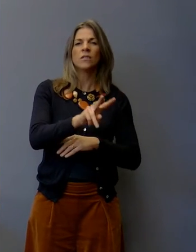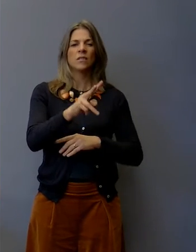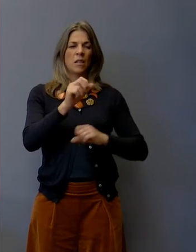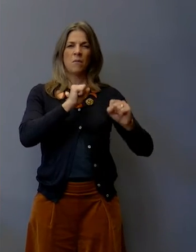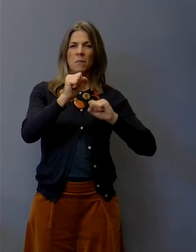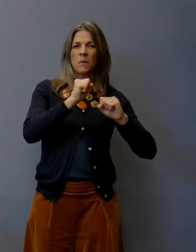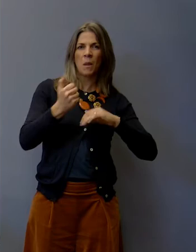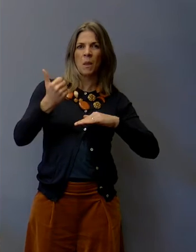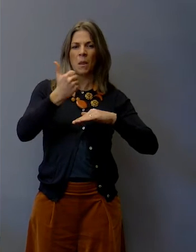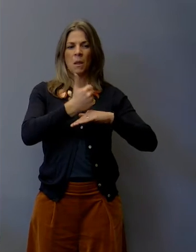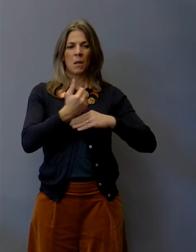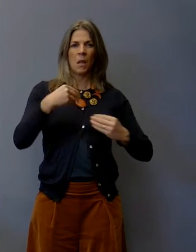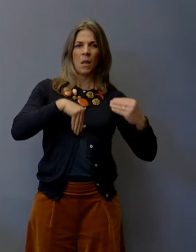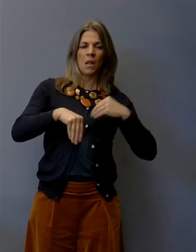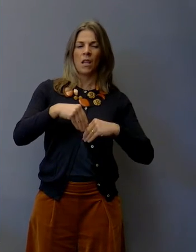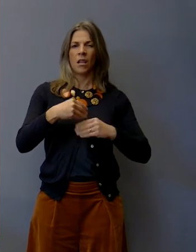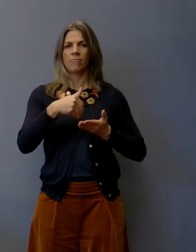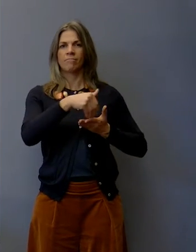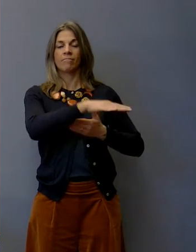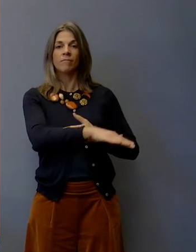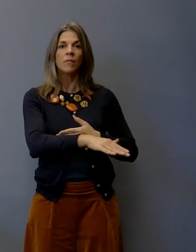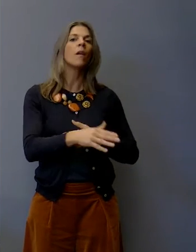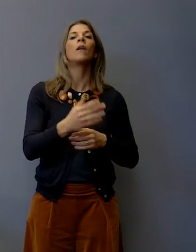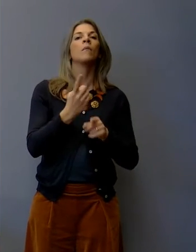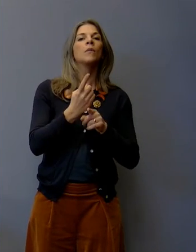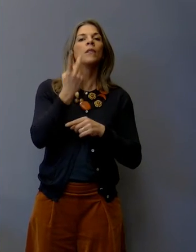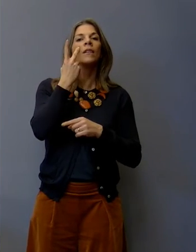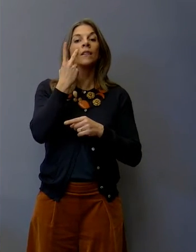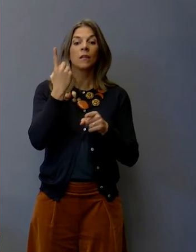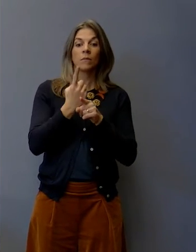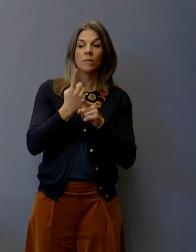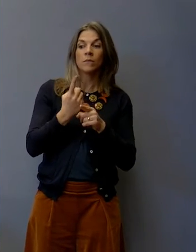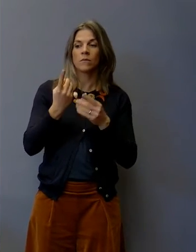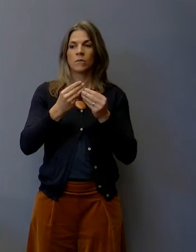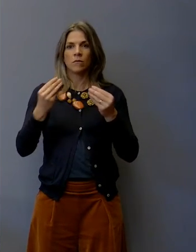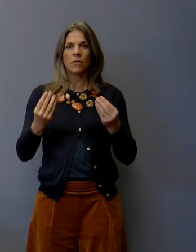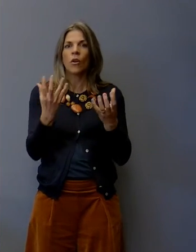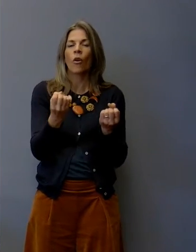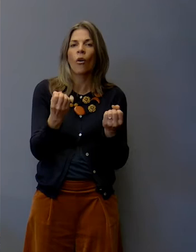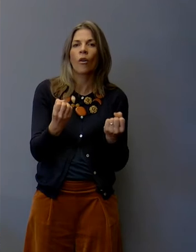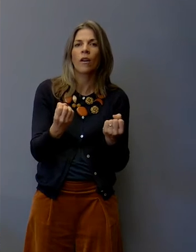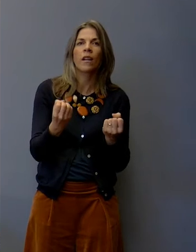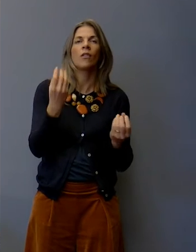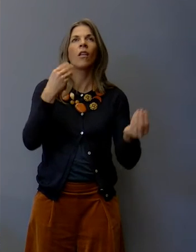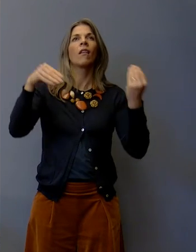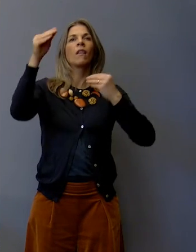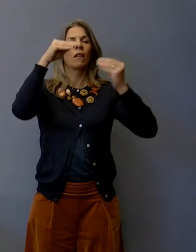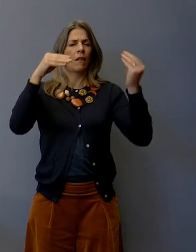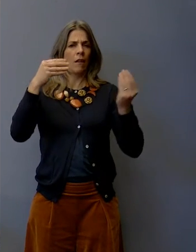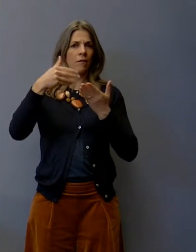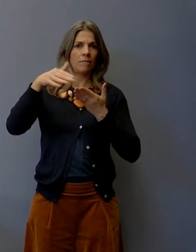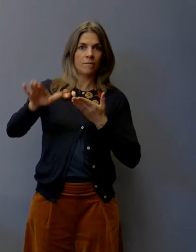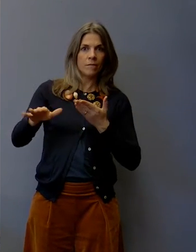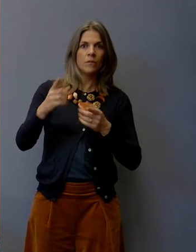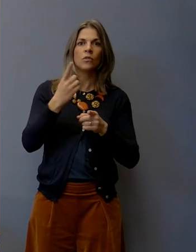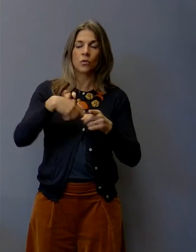si deve porre sul piatto la realtà cocente in confronto alla rappresentazione di cartongesso abbiamo il dovere di capire cosa si cela